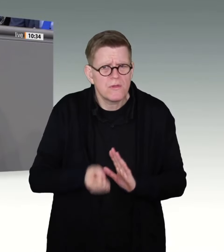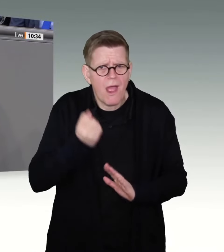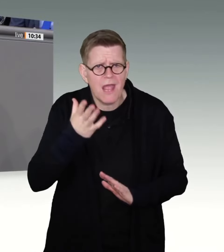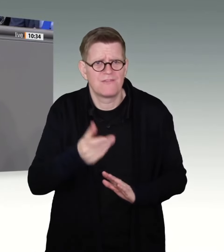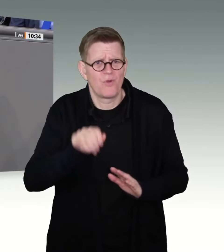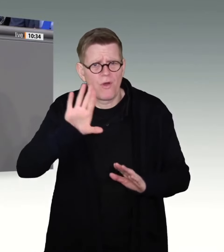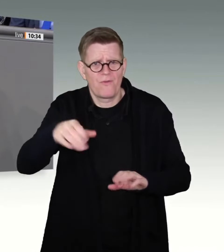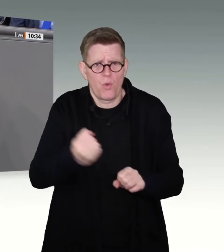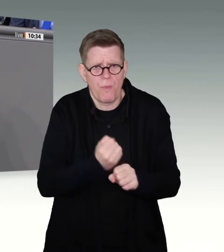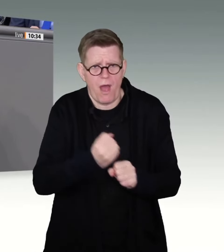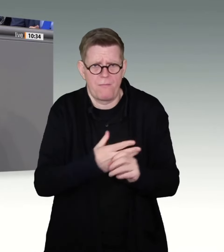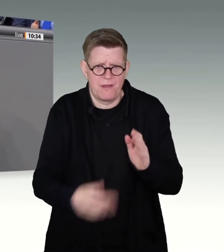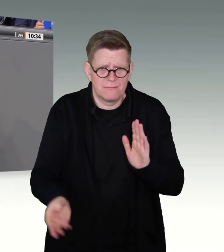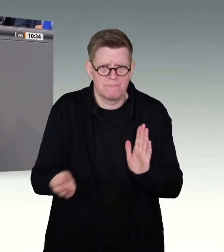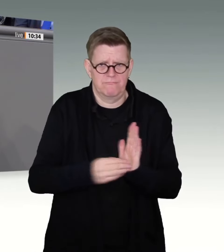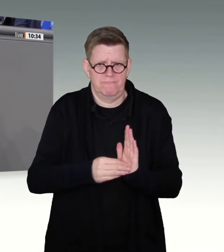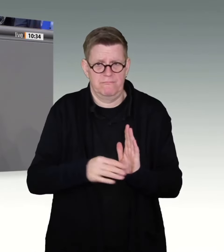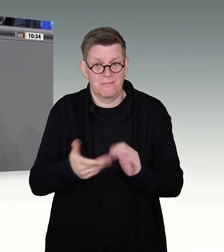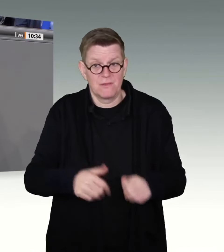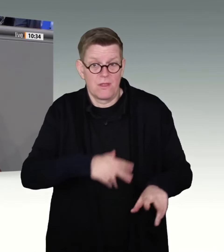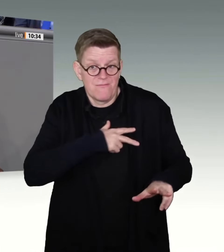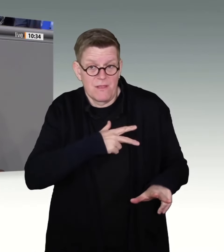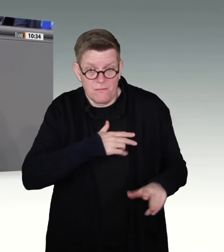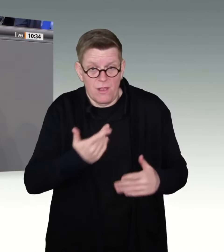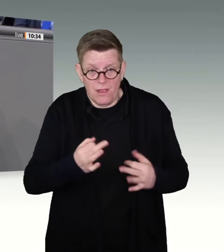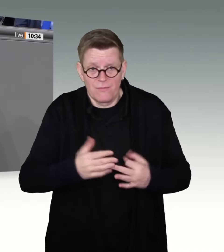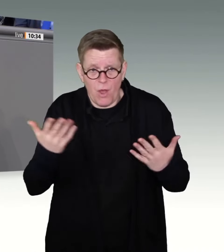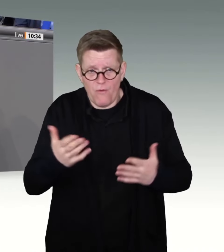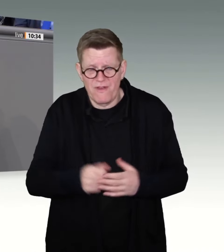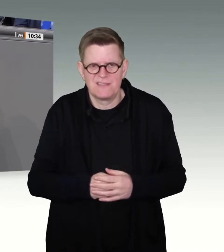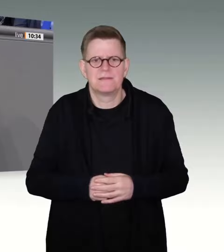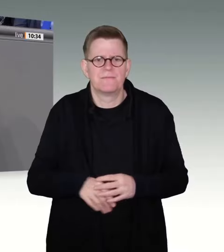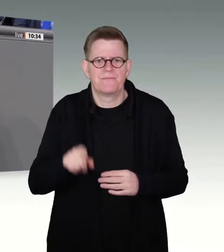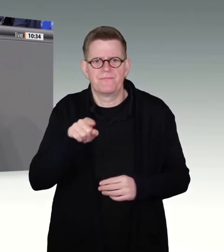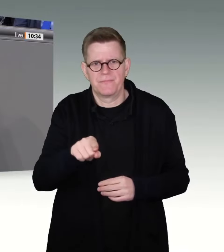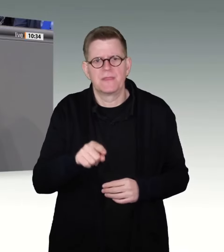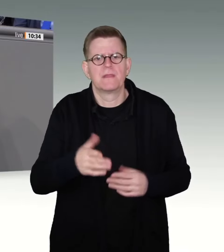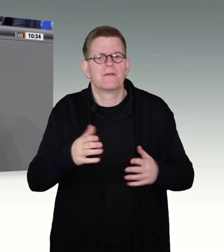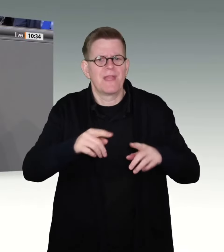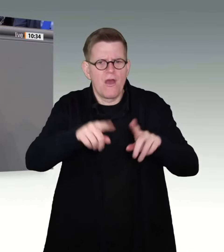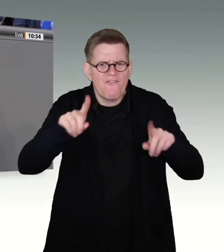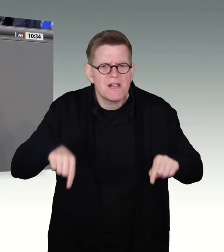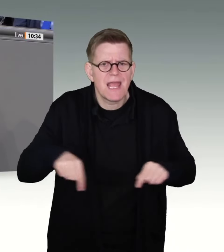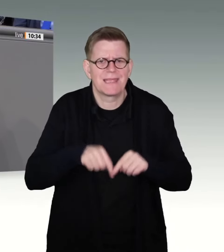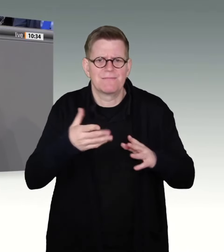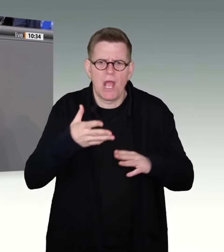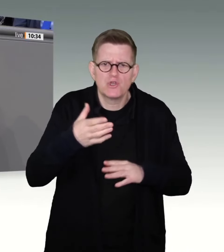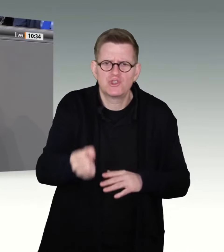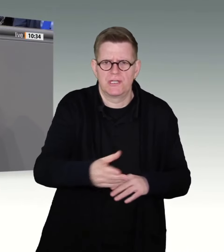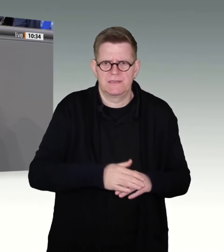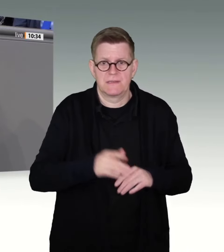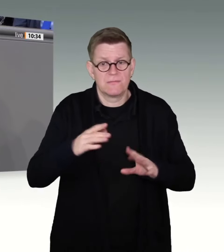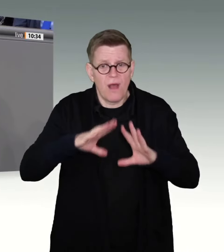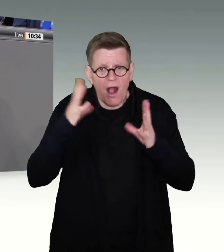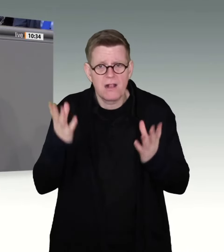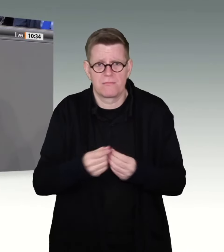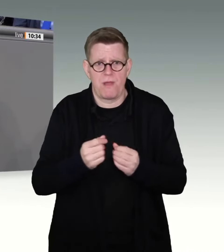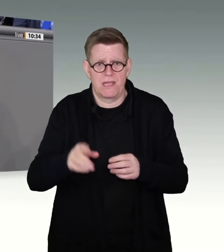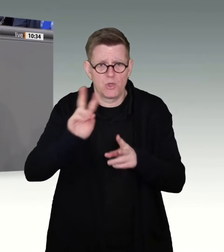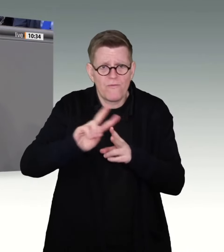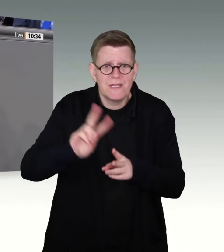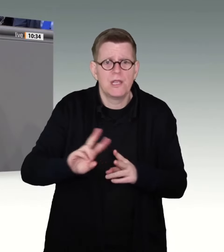Novellierung des Baugesetzbuchs. Denn das mieft nach 1990. Und wir müssen mehr umnutzen, aufstocken, sanieren, schneller